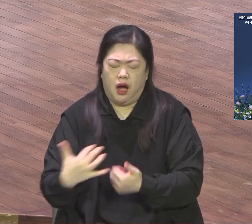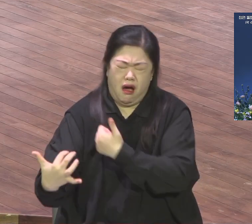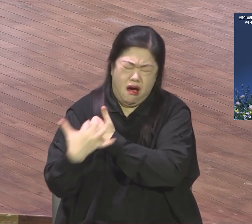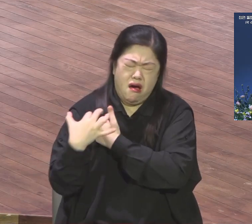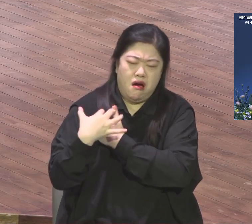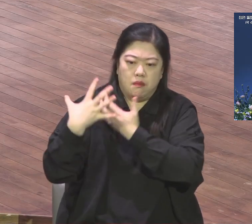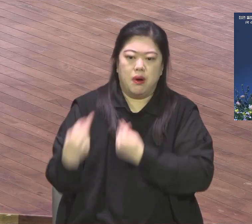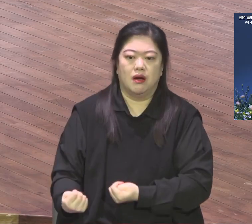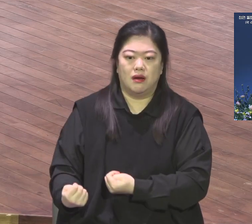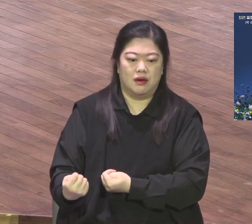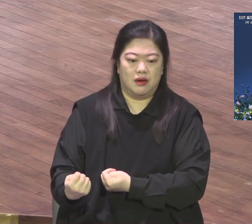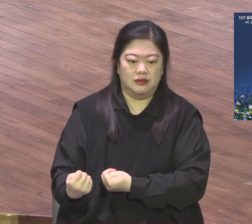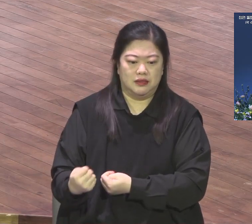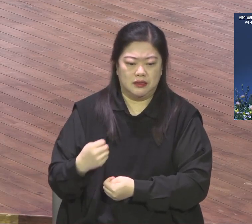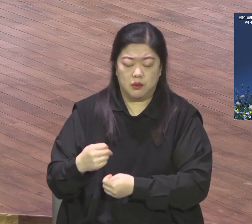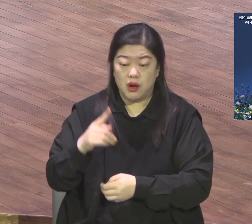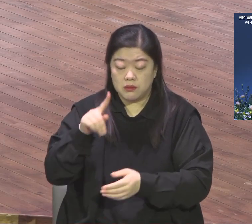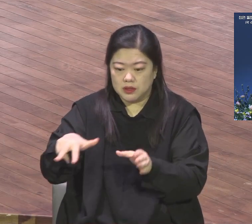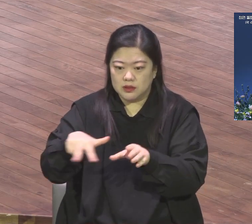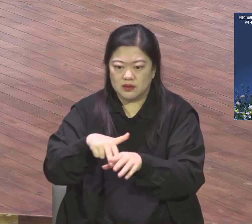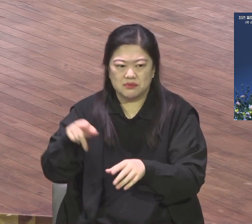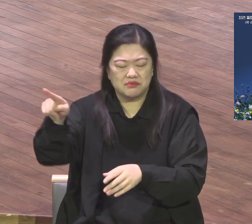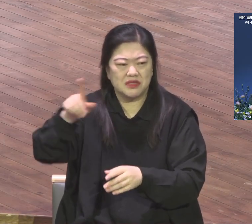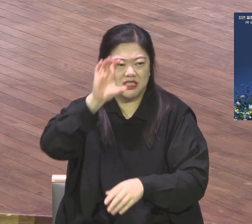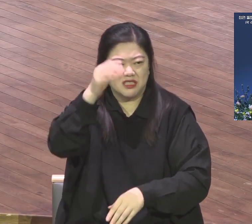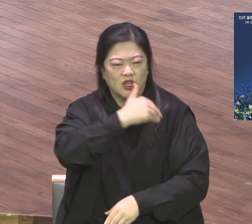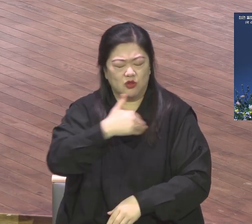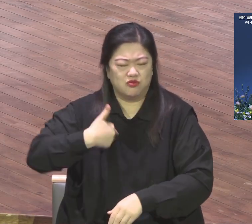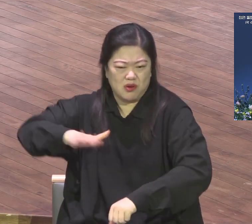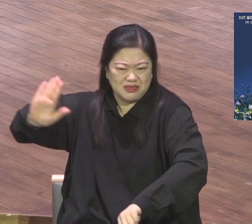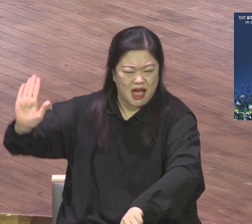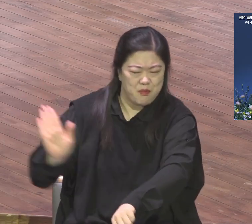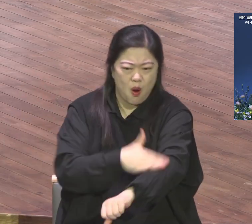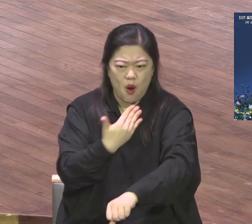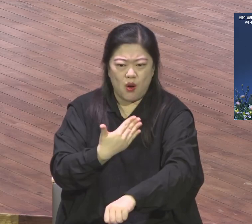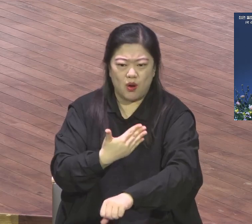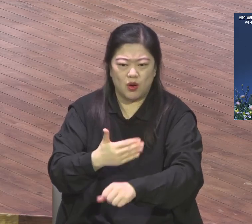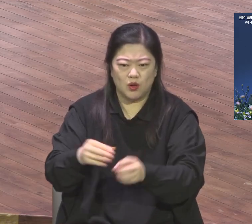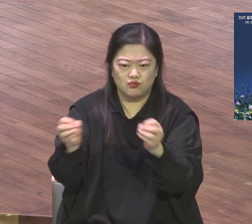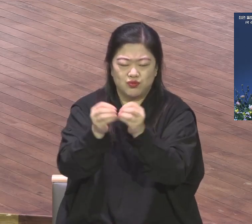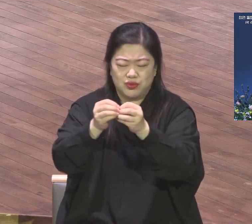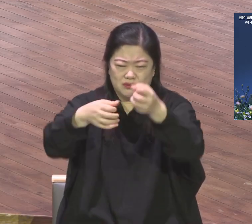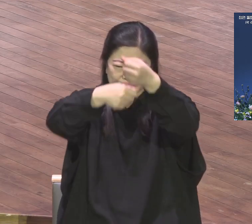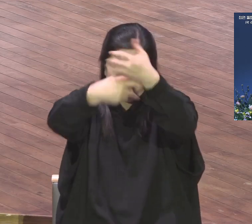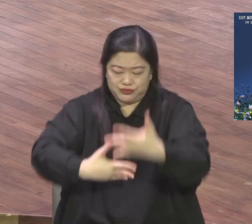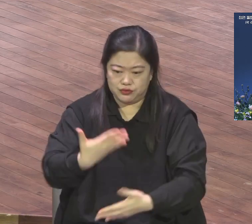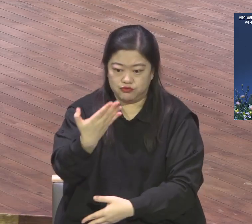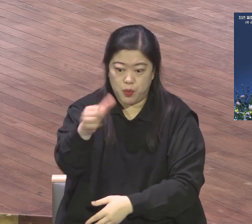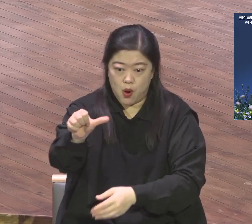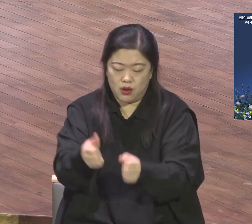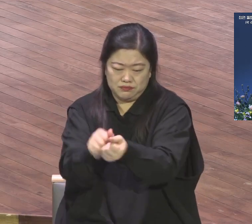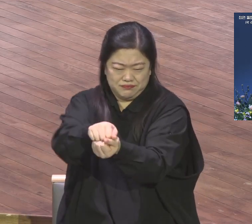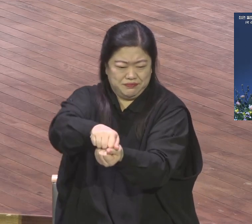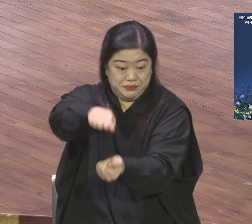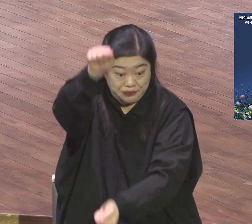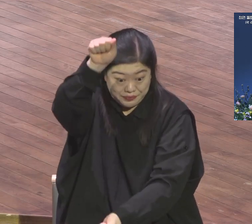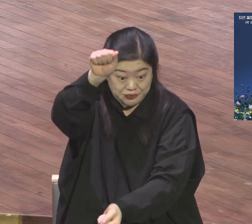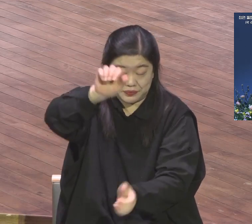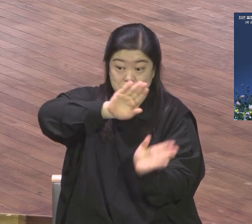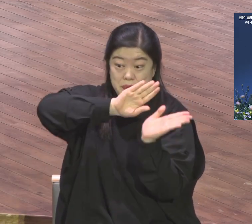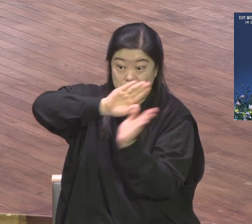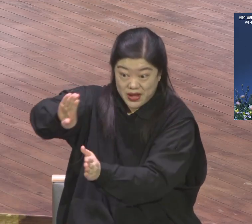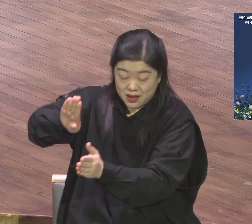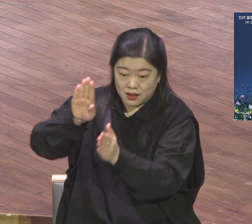있었어요. 종교개혁하는 게 하나 때문에. 그래서 그 친구인 필립 멜랑히톤이라고 하는